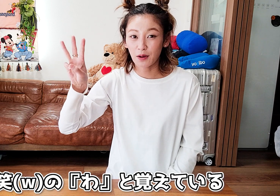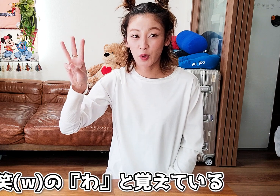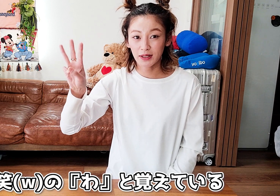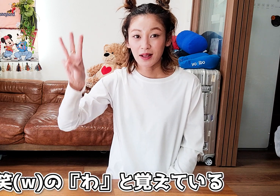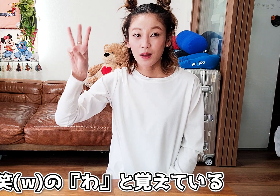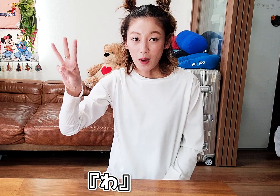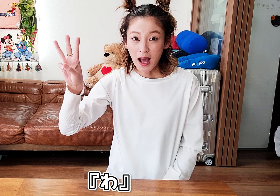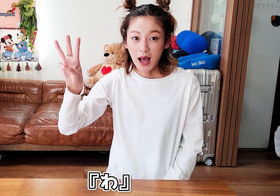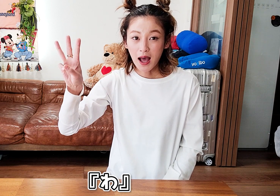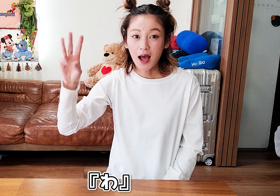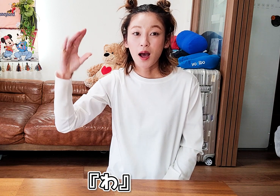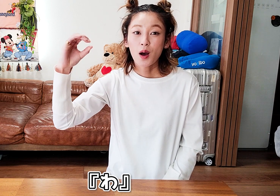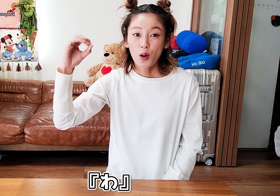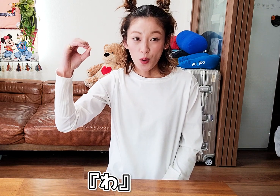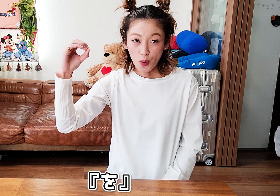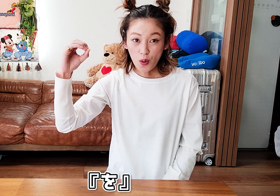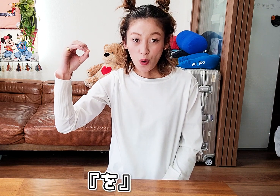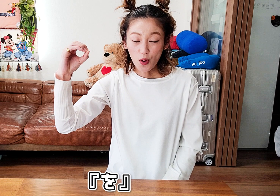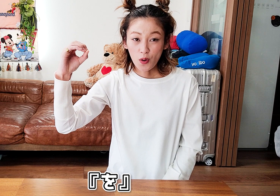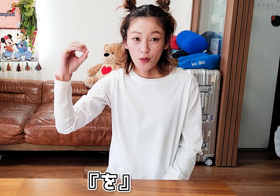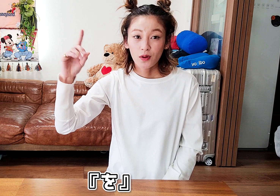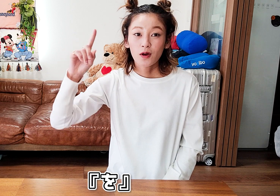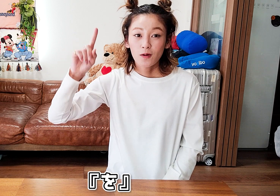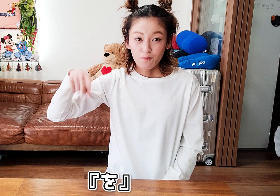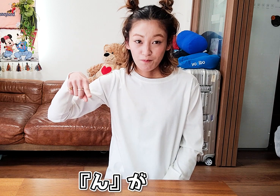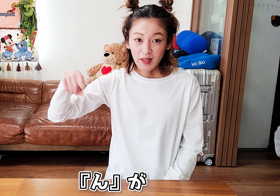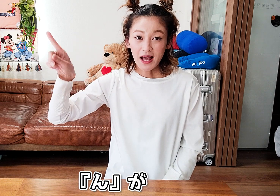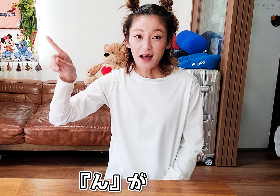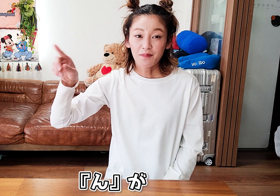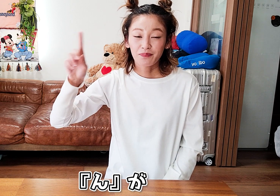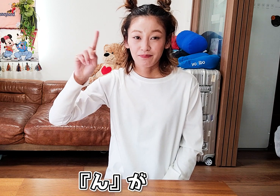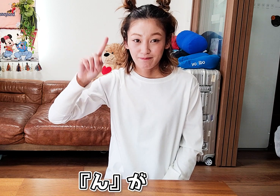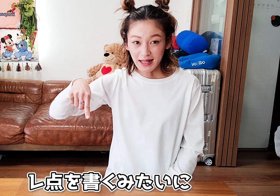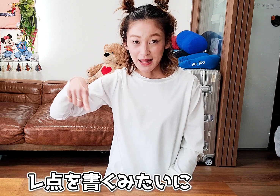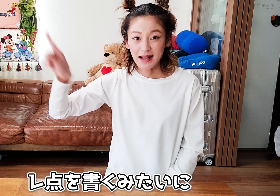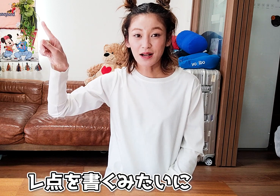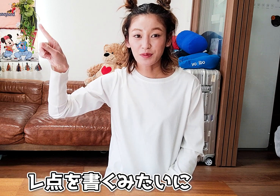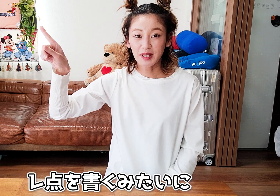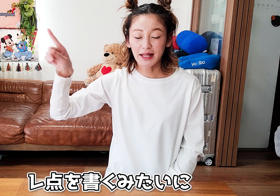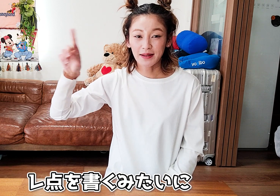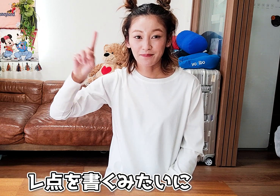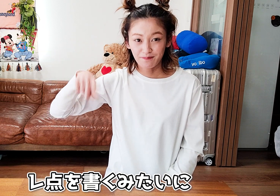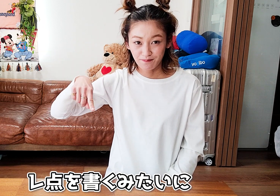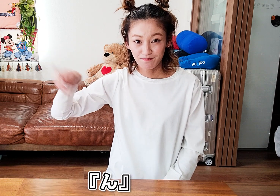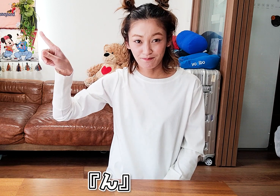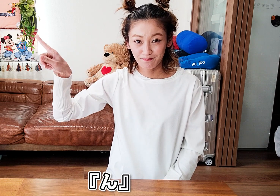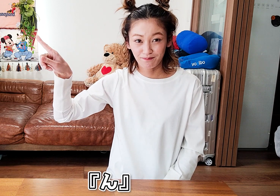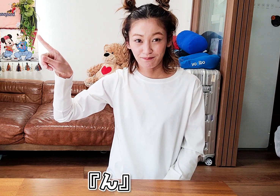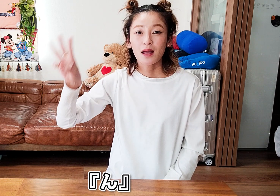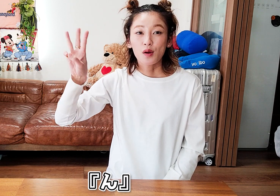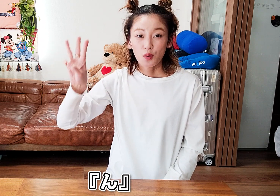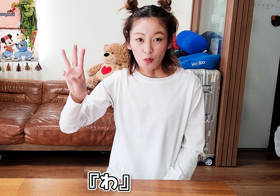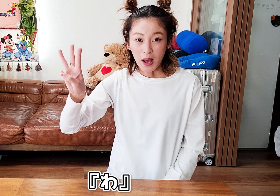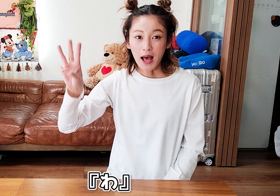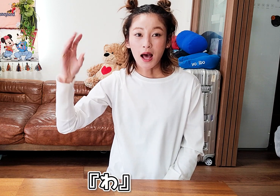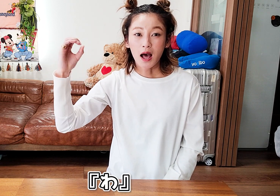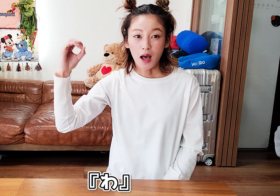覚えてる。わー、おー、んがレ点角みたいに、ん、わ